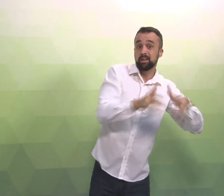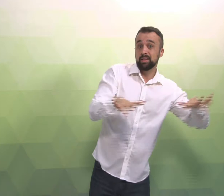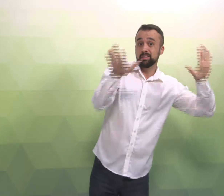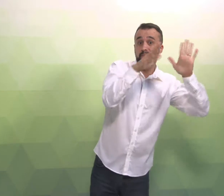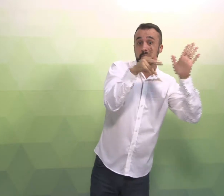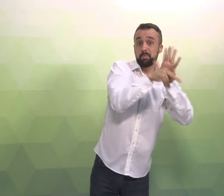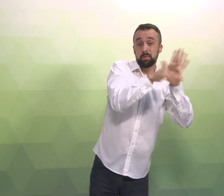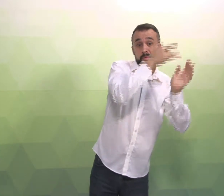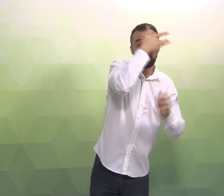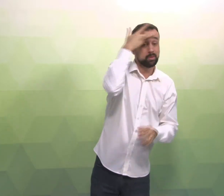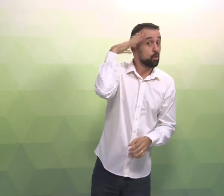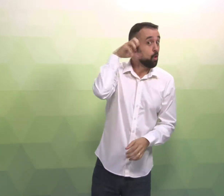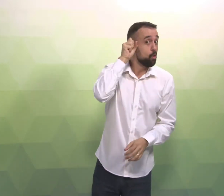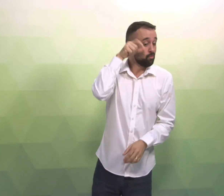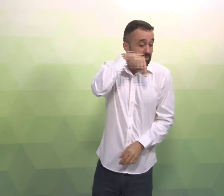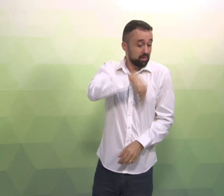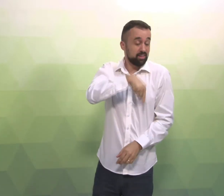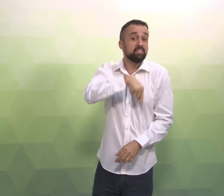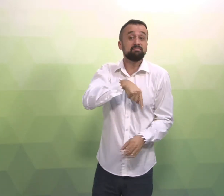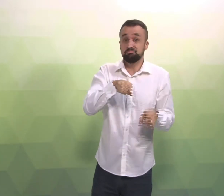língua natural dos ouvintes aqui também.